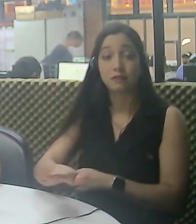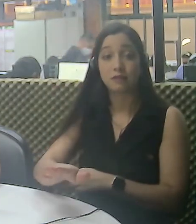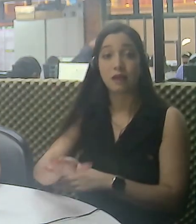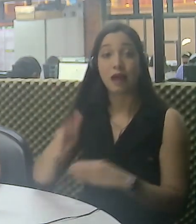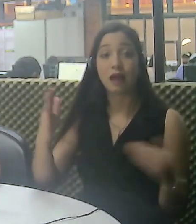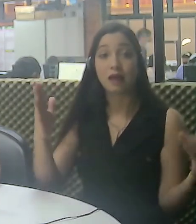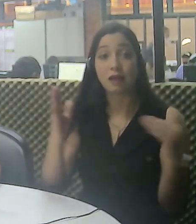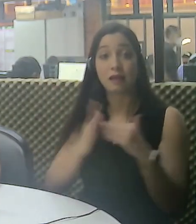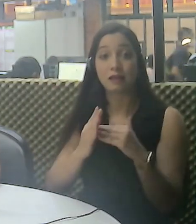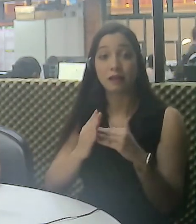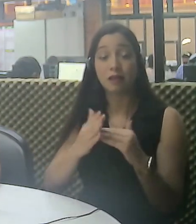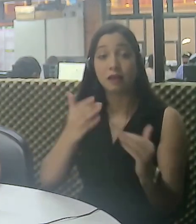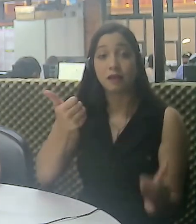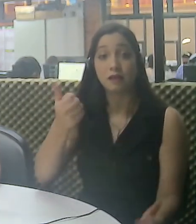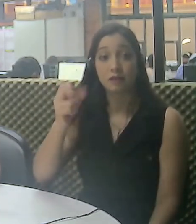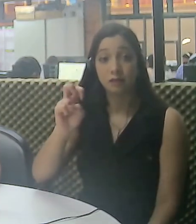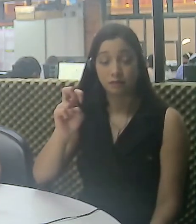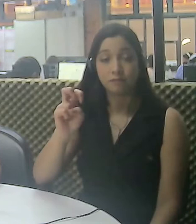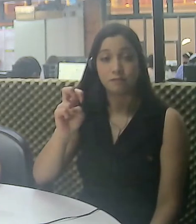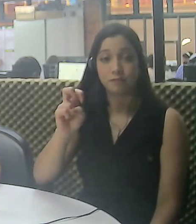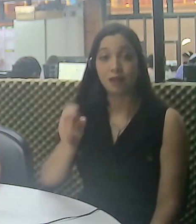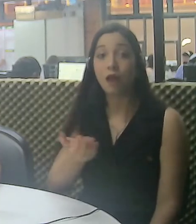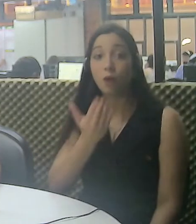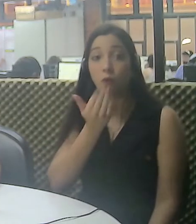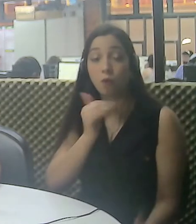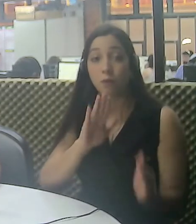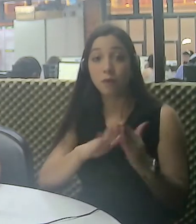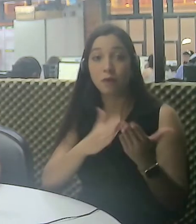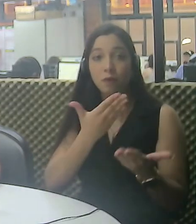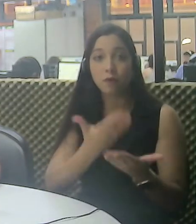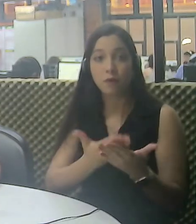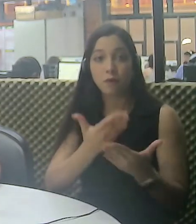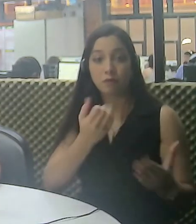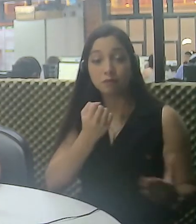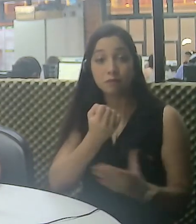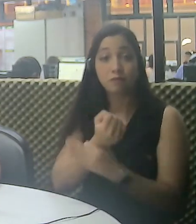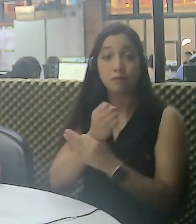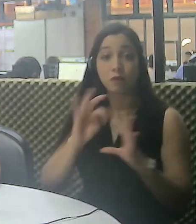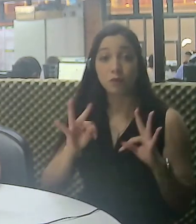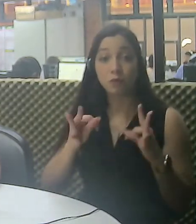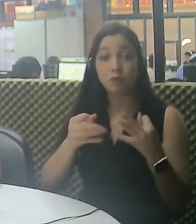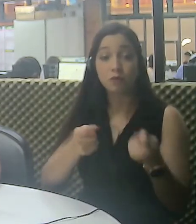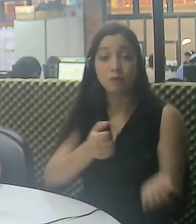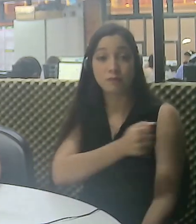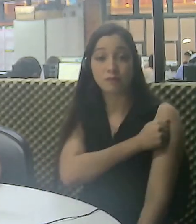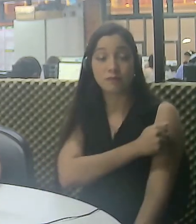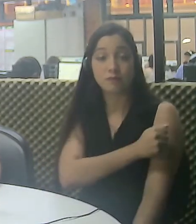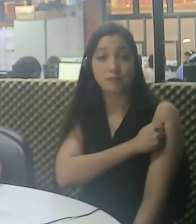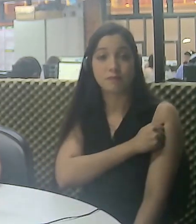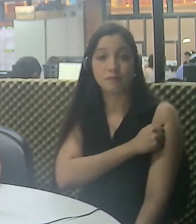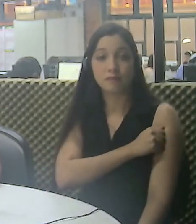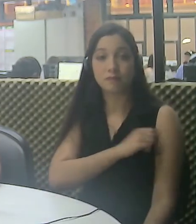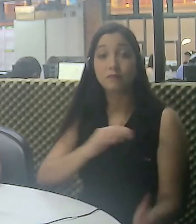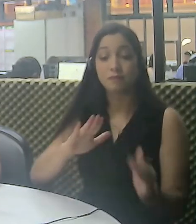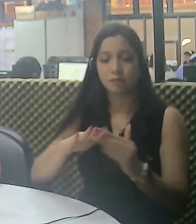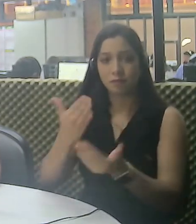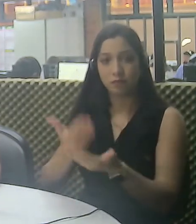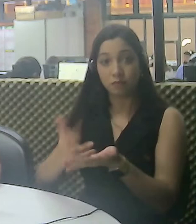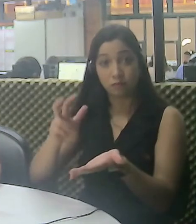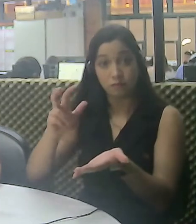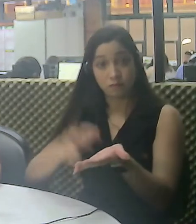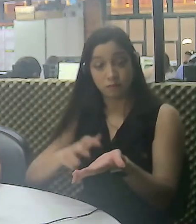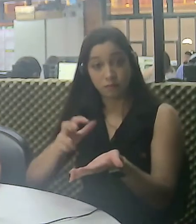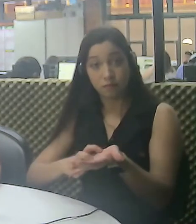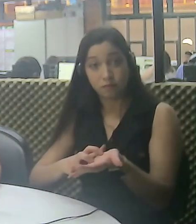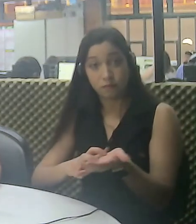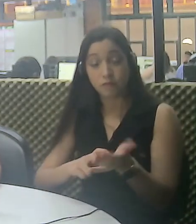ocorrerão até às 15h. E a merenda escolar será assegurada a todos os estudantes. As aulas do turno da manhã e da